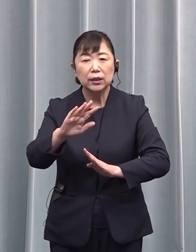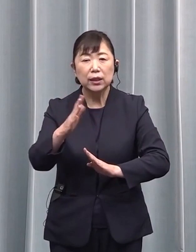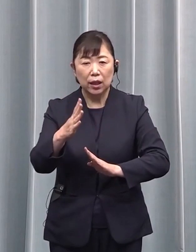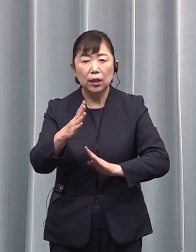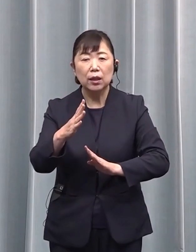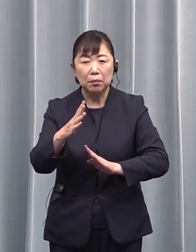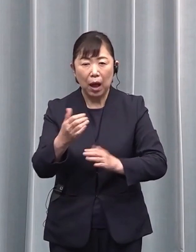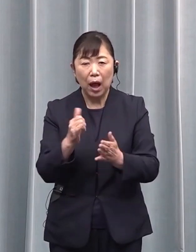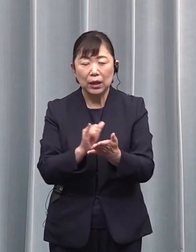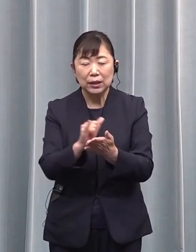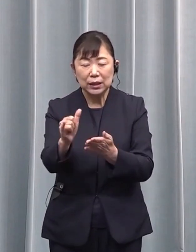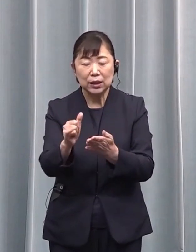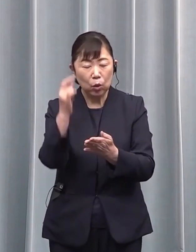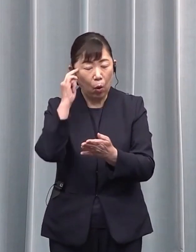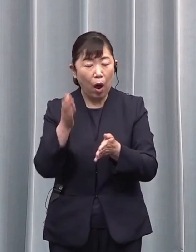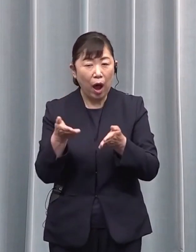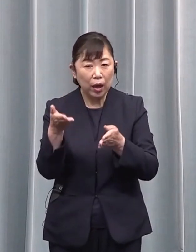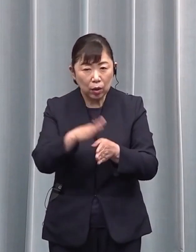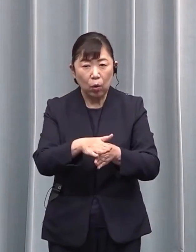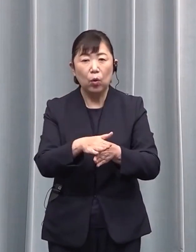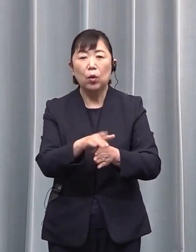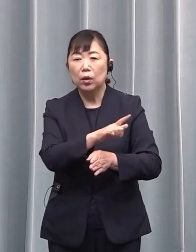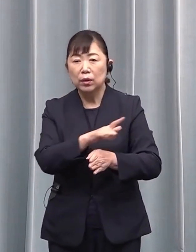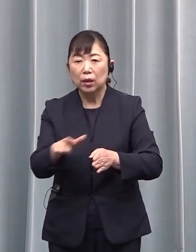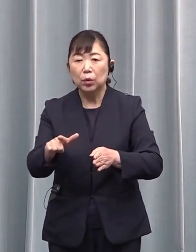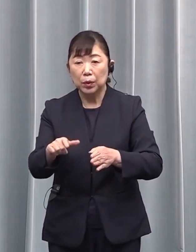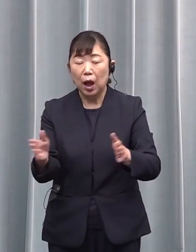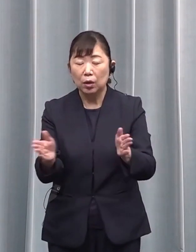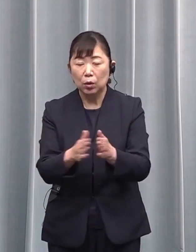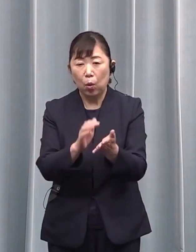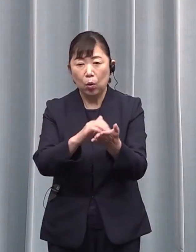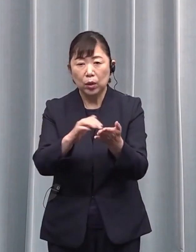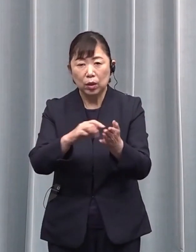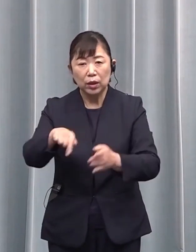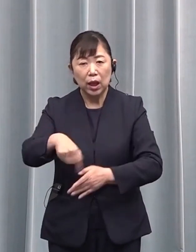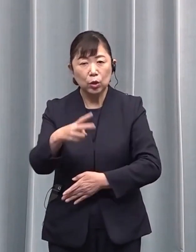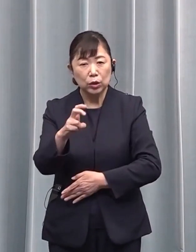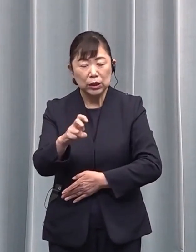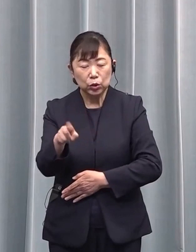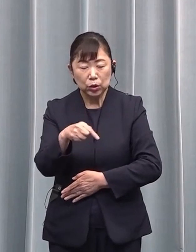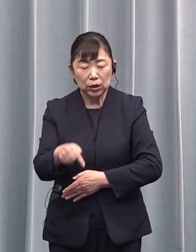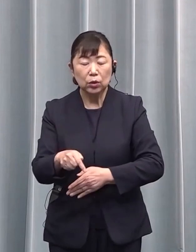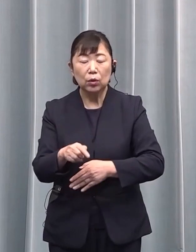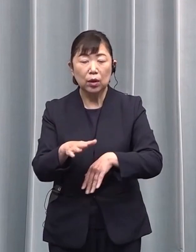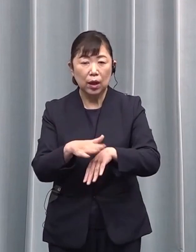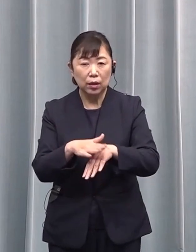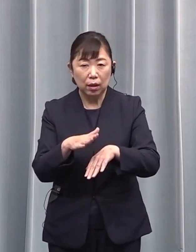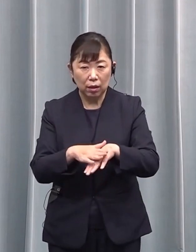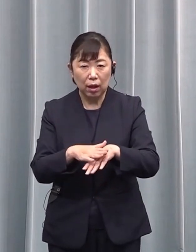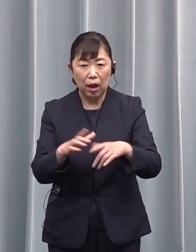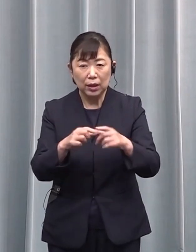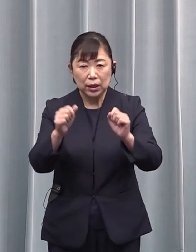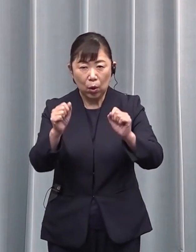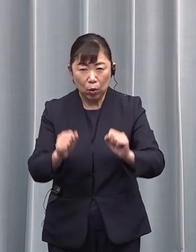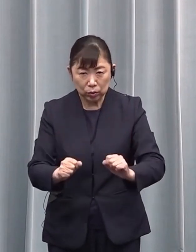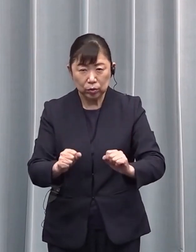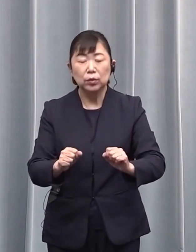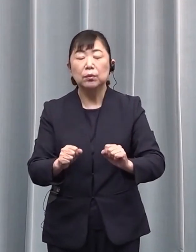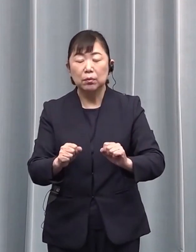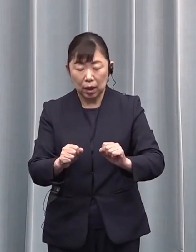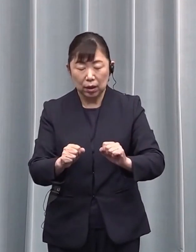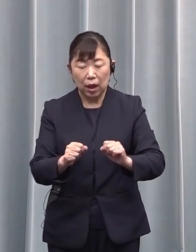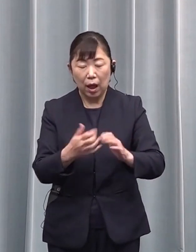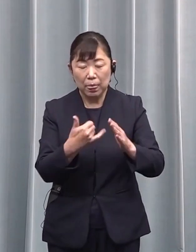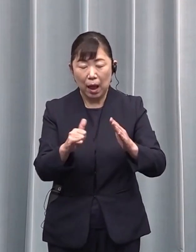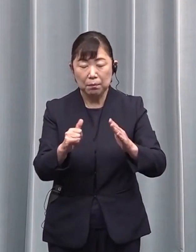認めた者が101人と、まあ、トータル120人の方がその後何らかの形で在留特別許可及び難民認定されてるん